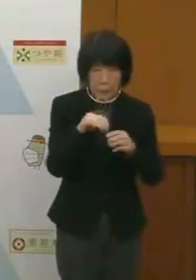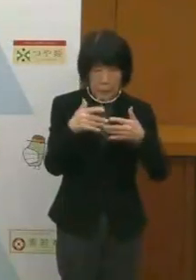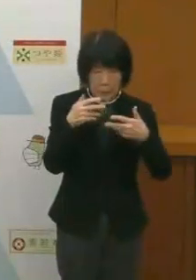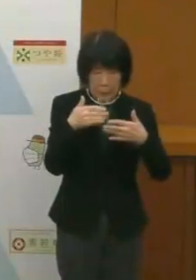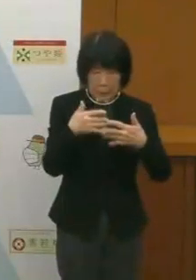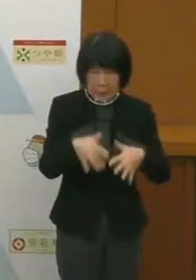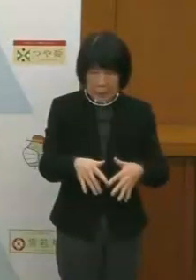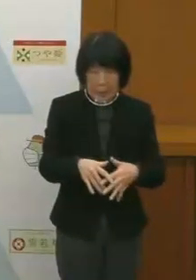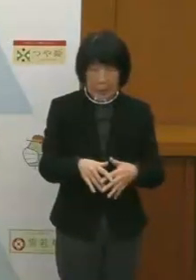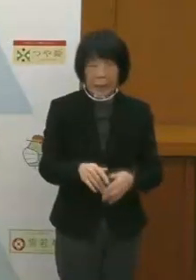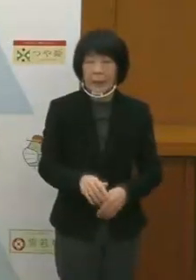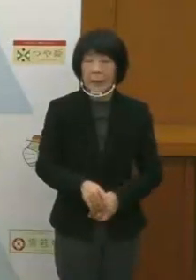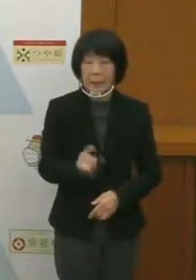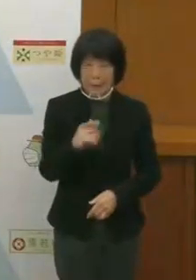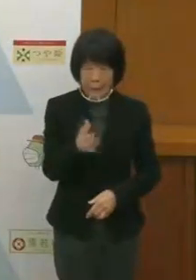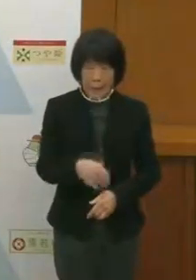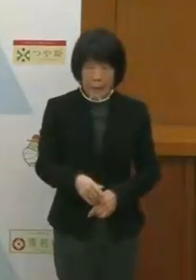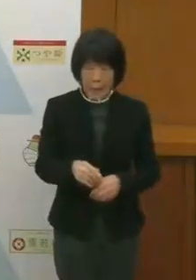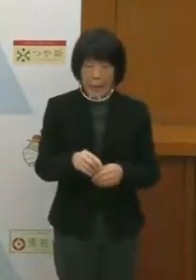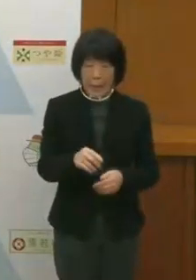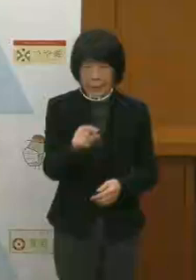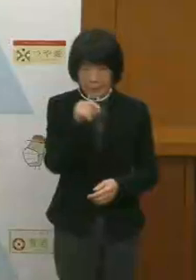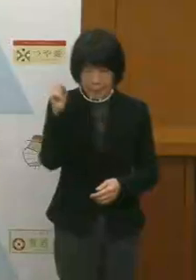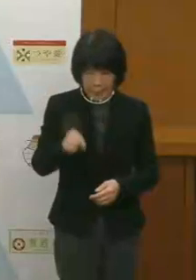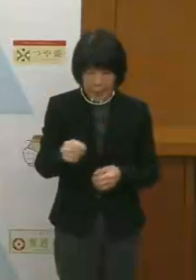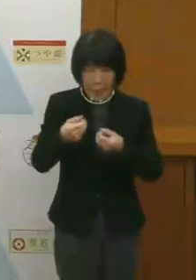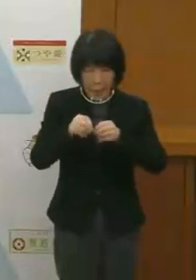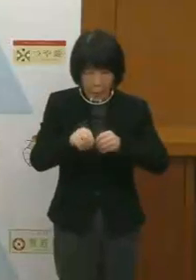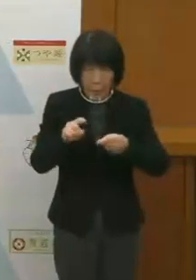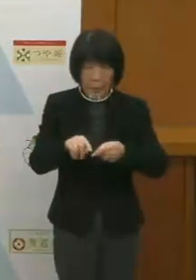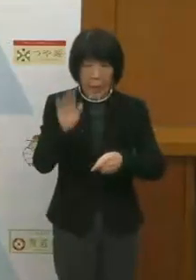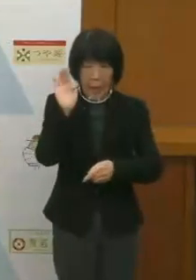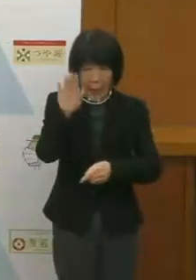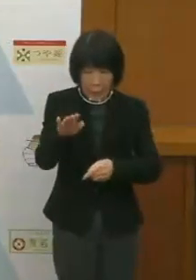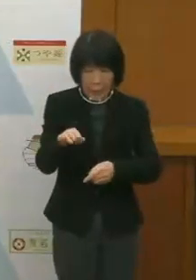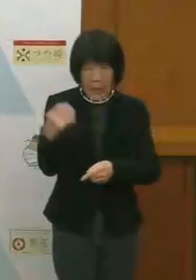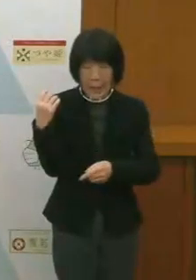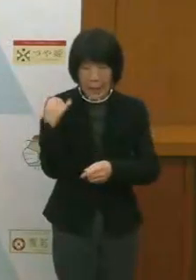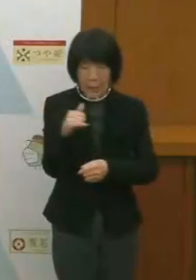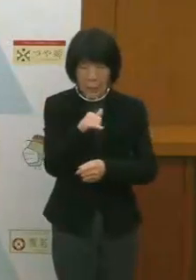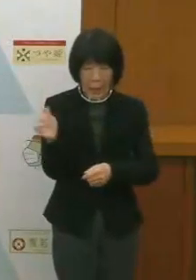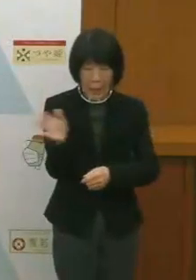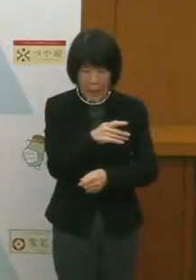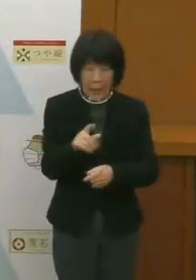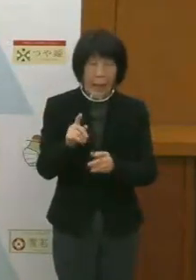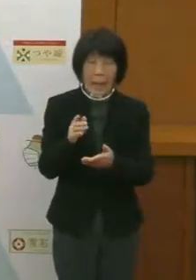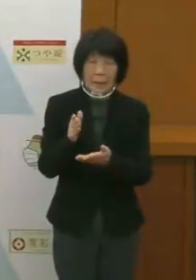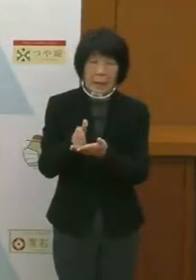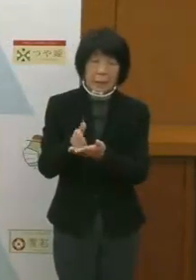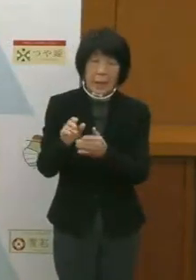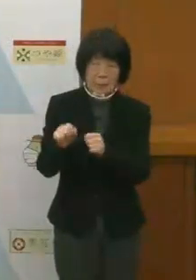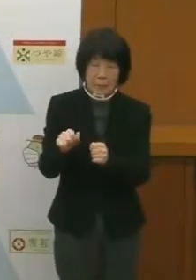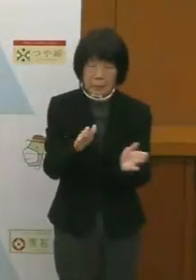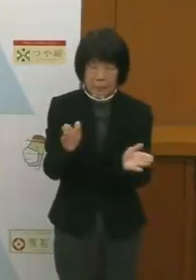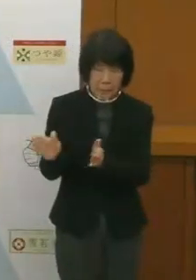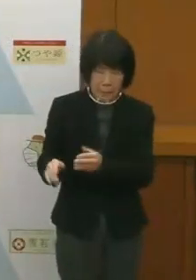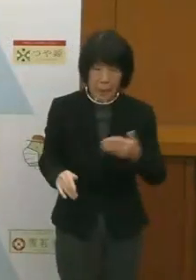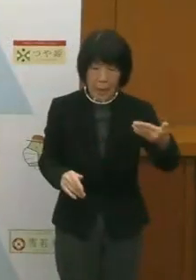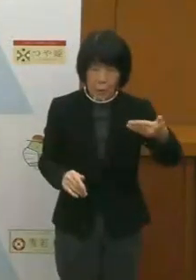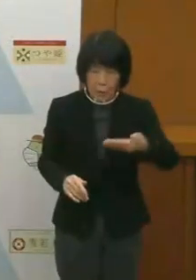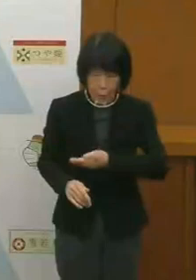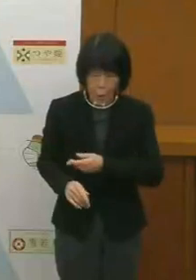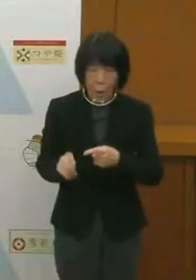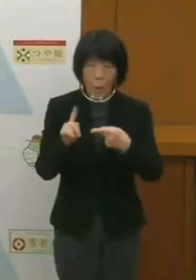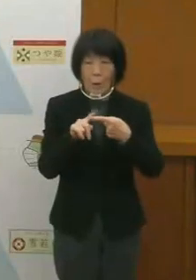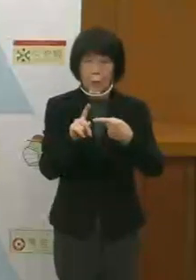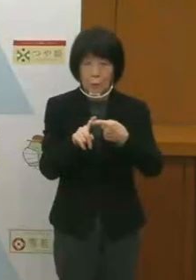吸 細かいところは すいません 先ほど後ほど担当課の方で、 はい、 あとすいませんもう一点、 はい、 GoTo イートの食事